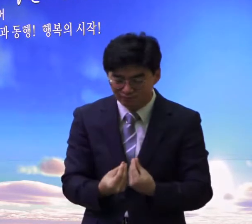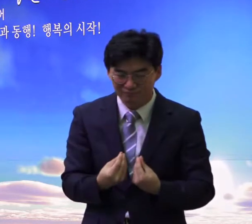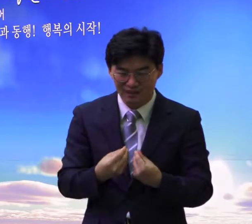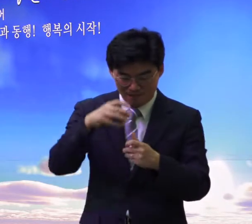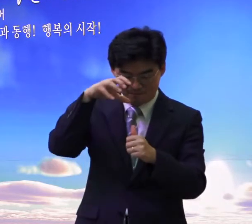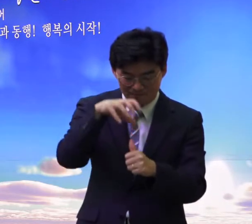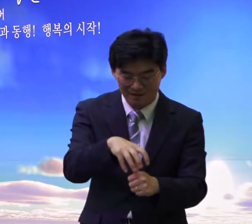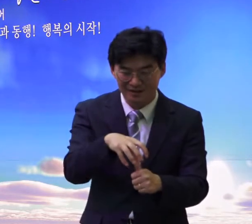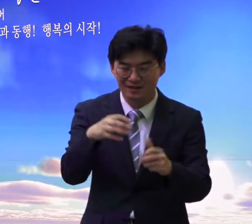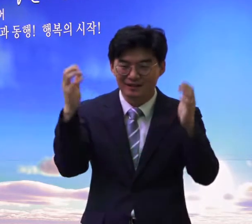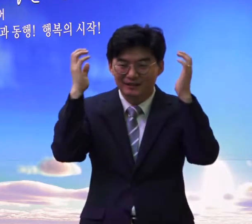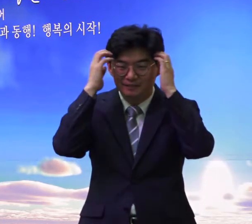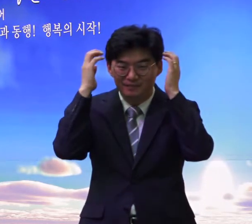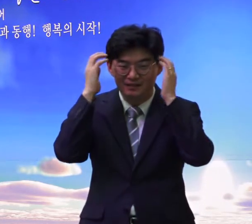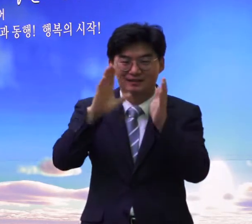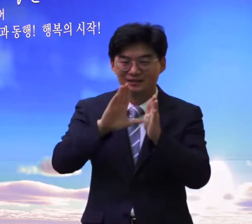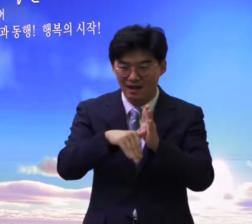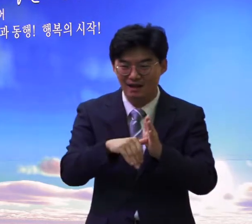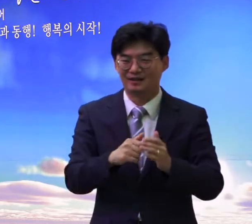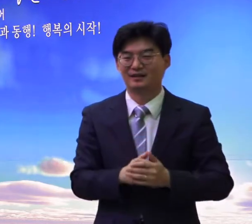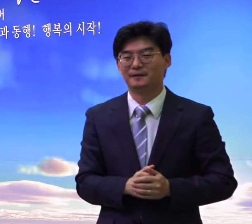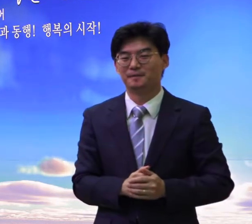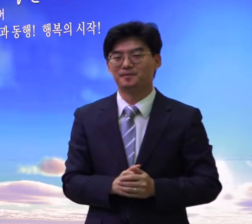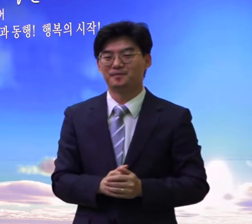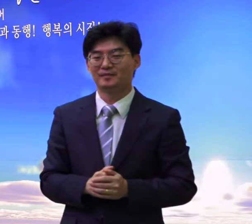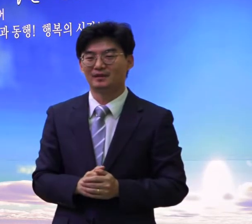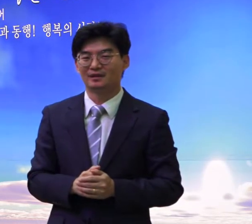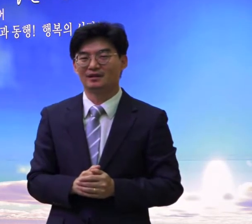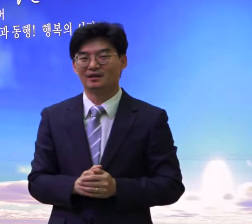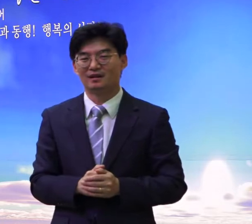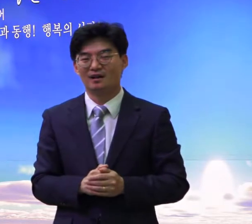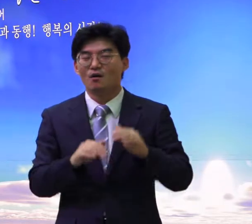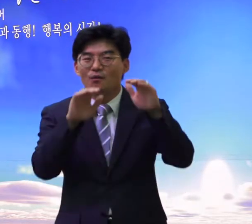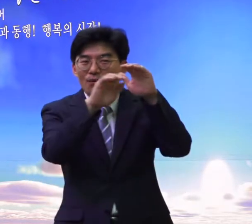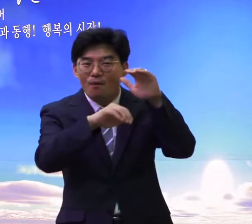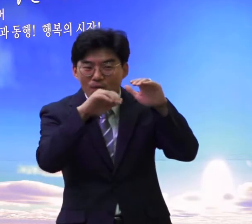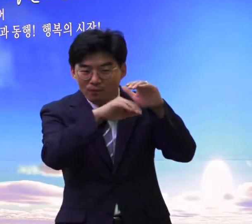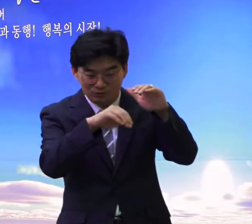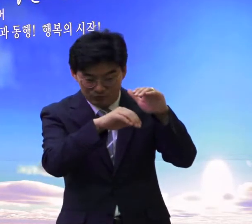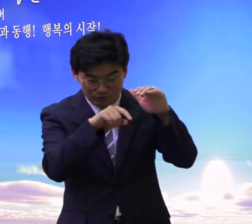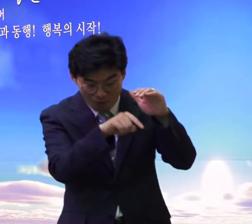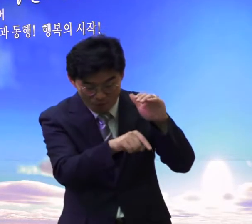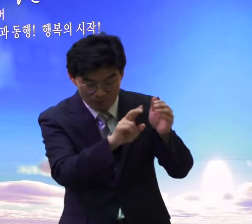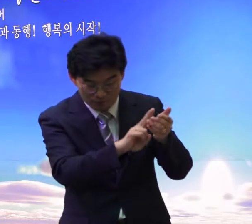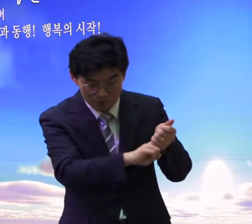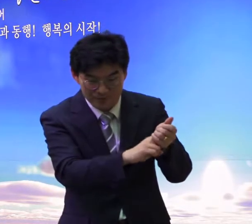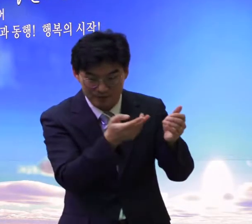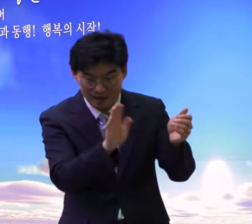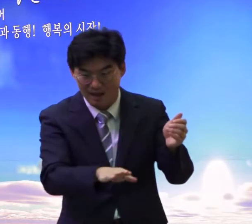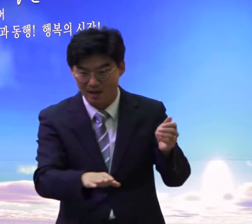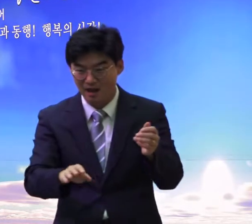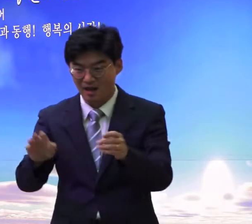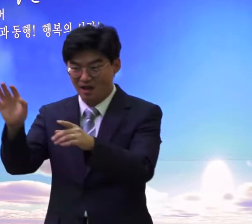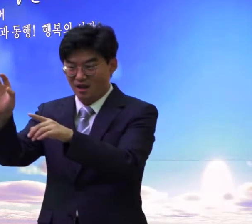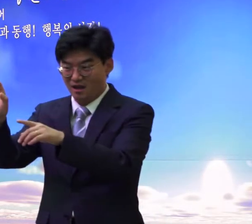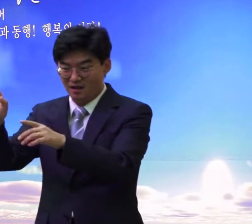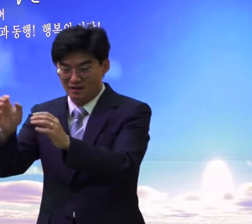다윗에게 모였던 400여 명의 사람들, 그 좁은 아둘람 물 속에서 얼마나 이들이